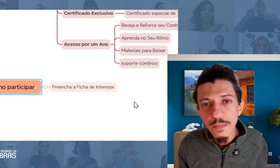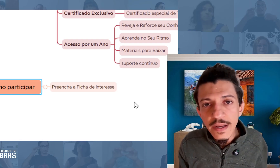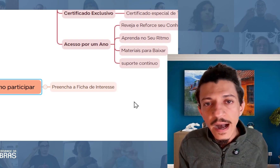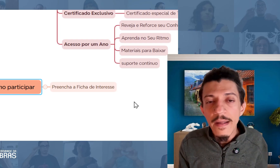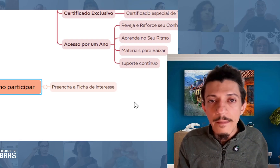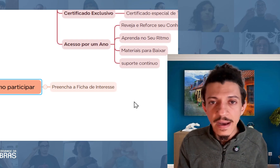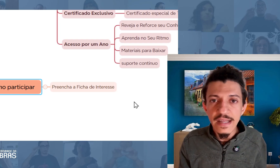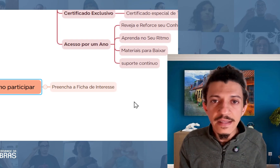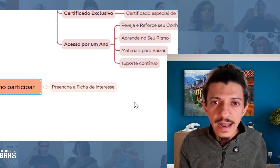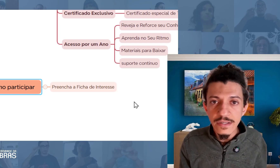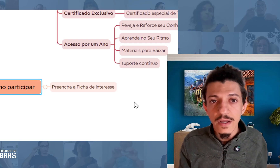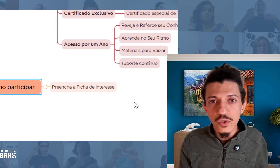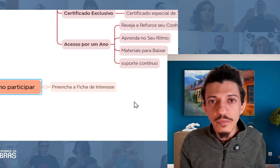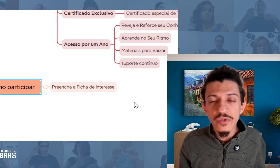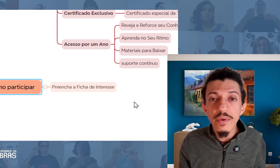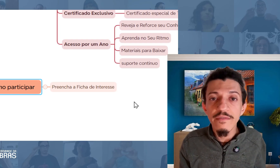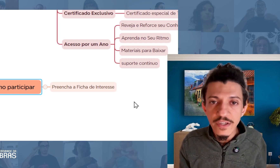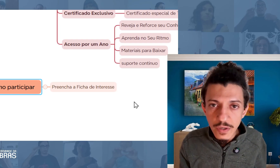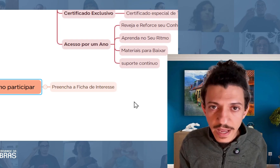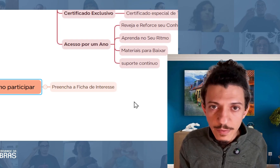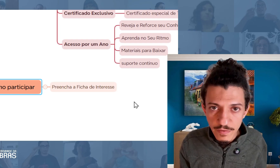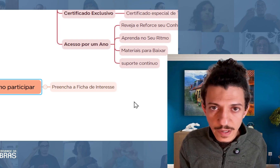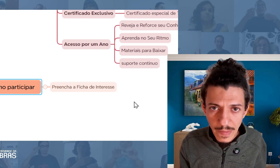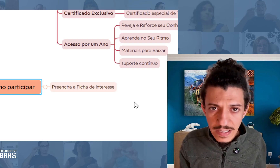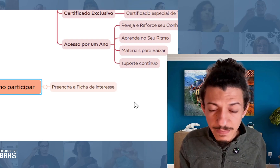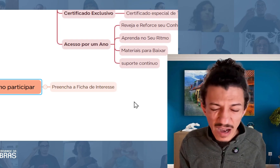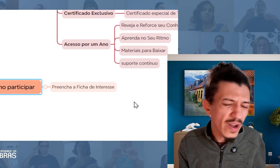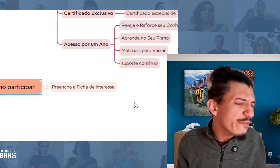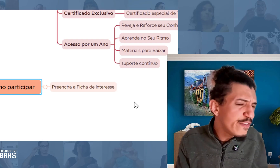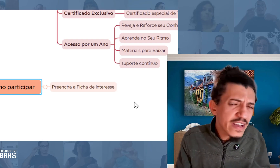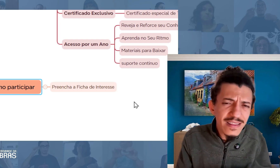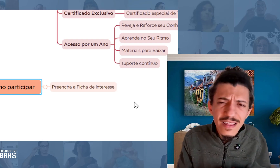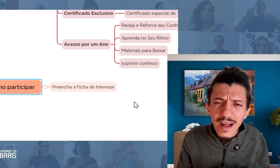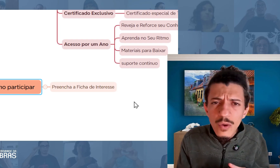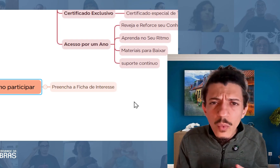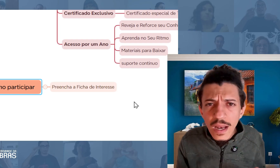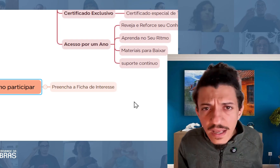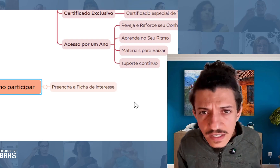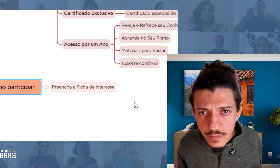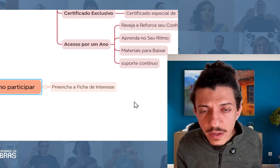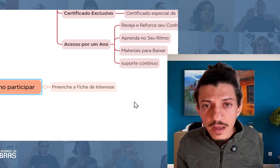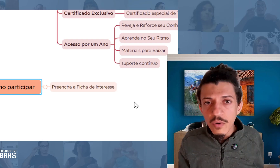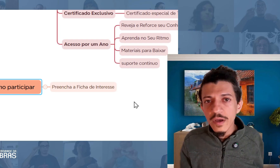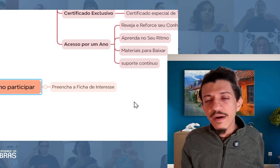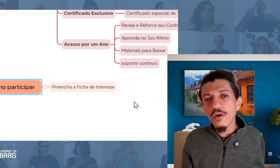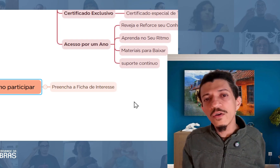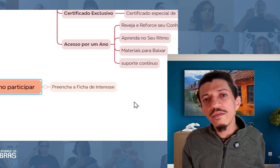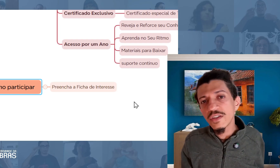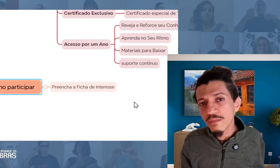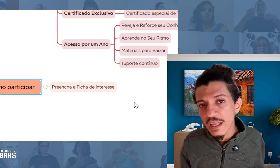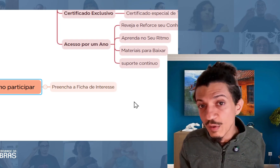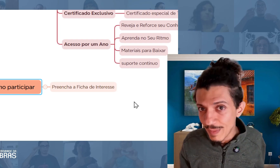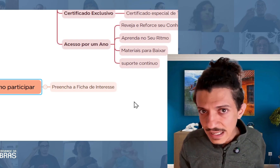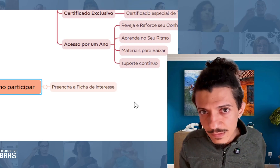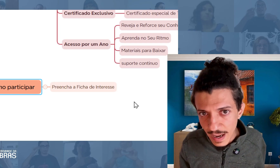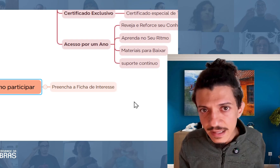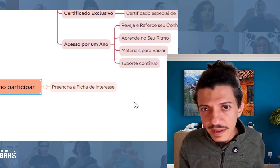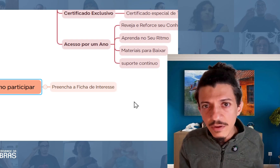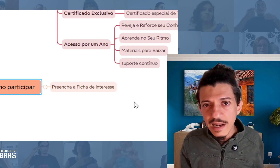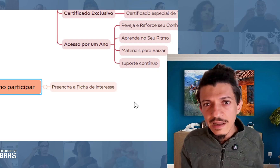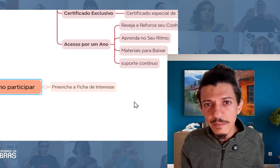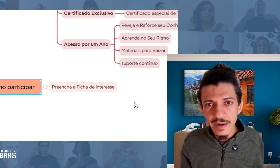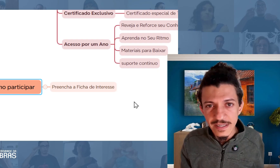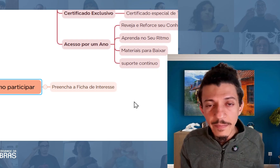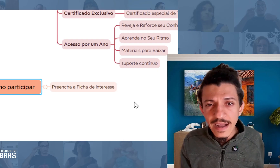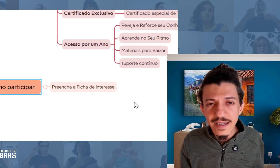vai te explicar mais detalhes sobre o seu investimento para você participar. Agora fica tranquilíssimo, porque o valor do investimento para participar da